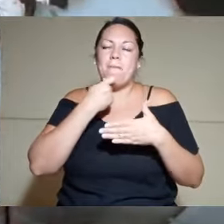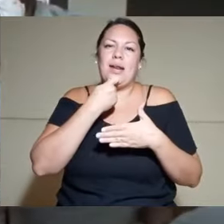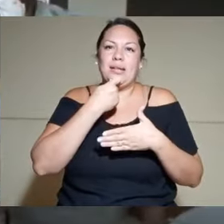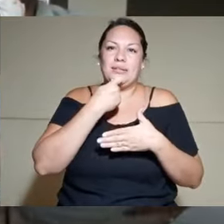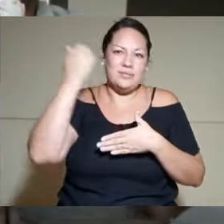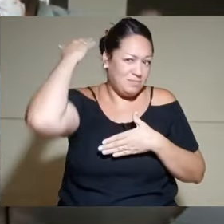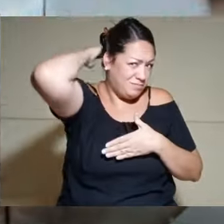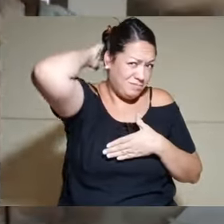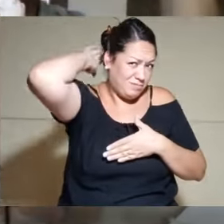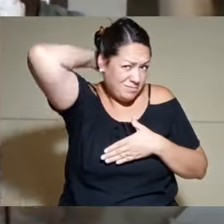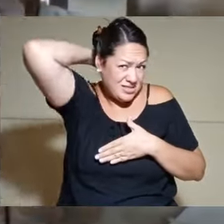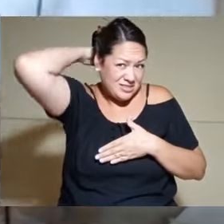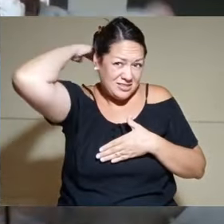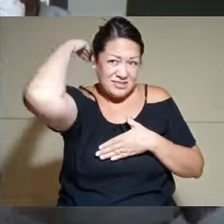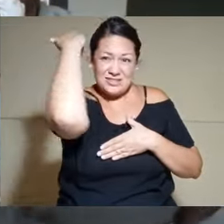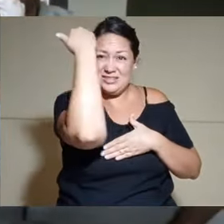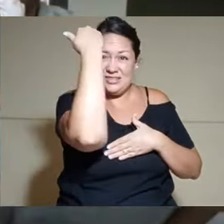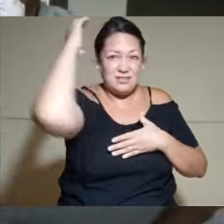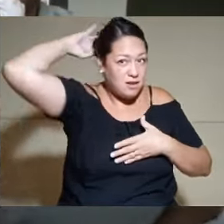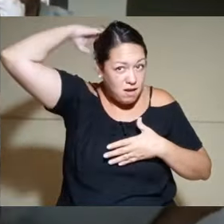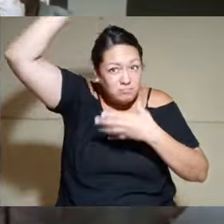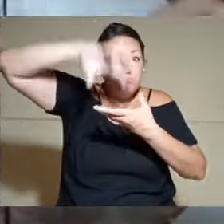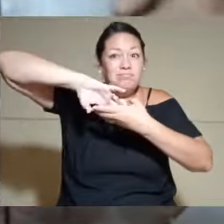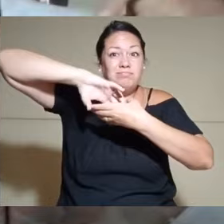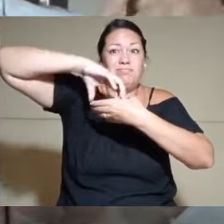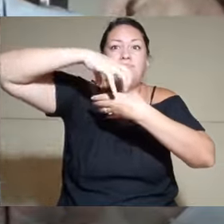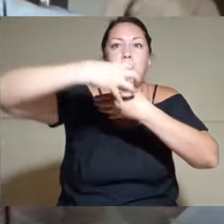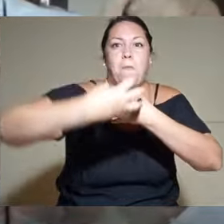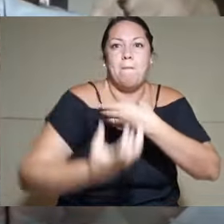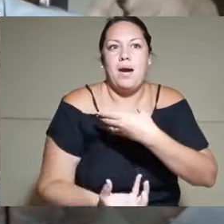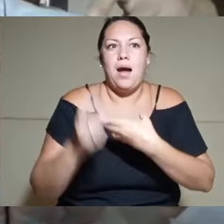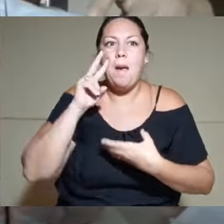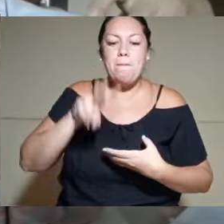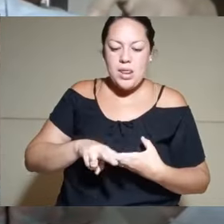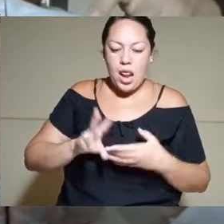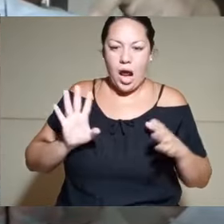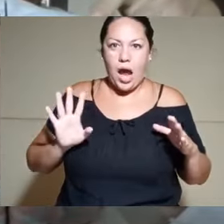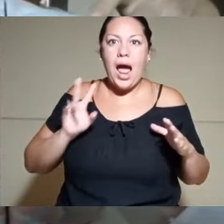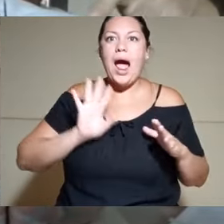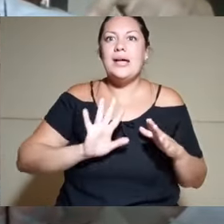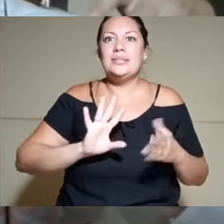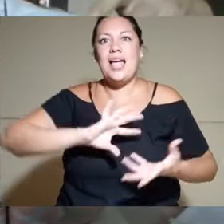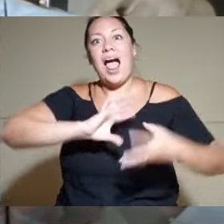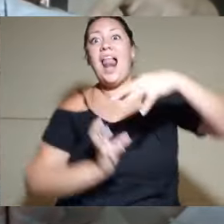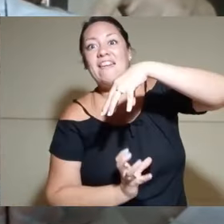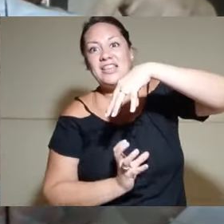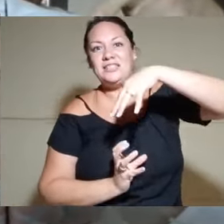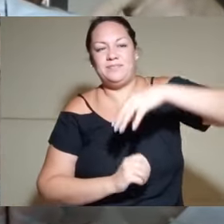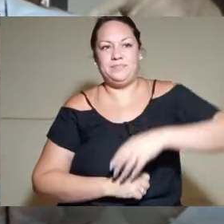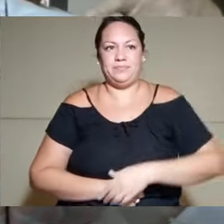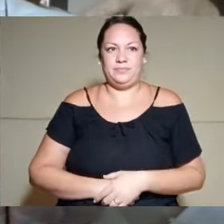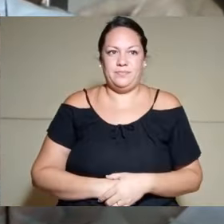lo voy a sacar al cerebelo, están viendo la parte posterior, es como si les hubieran abierto a ustedes la cabeza por atrás, les hubieran hecho un